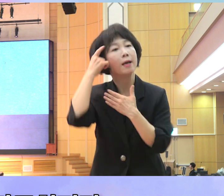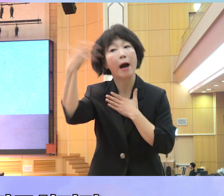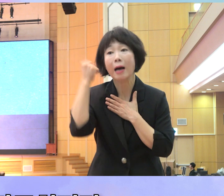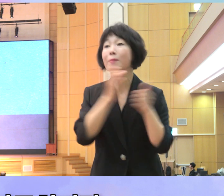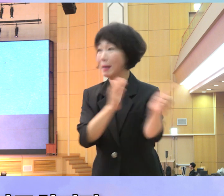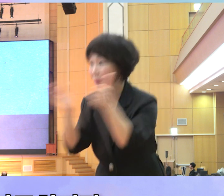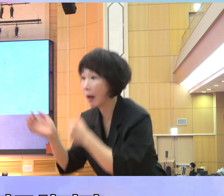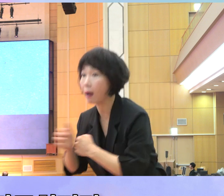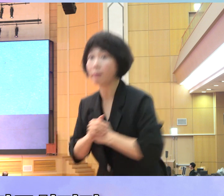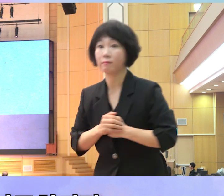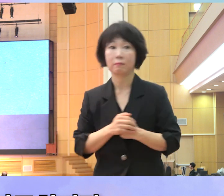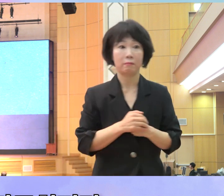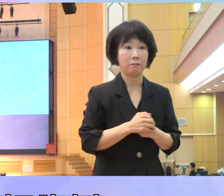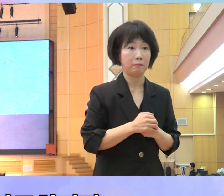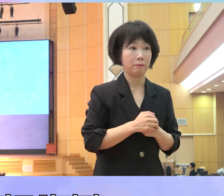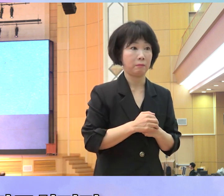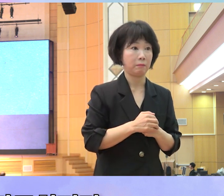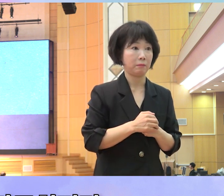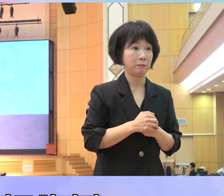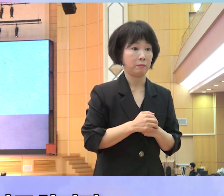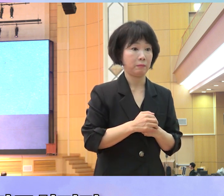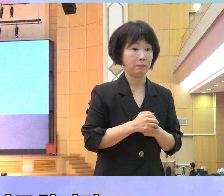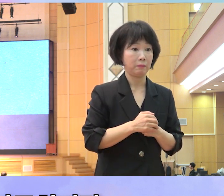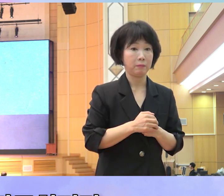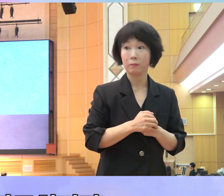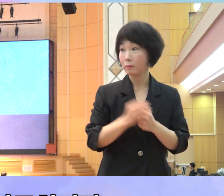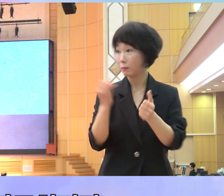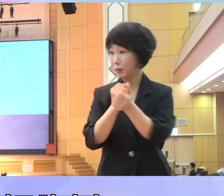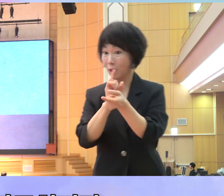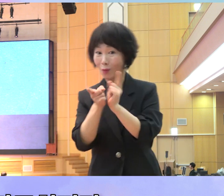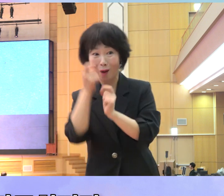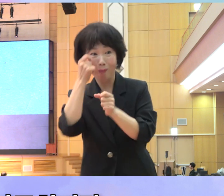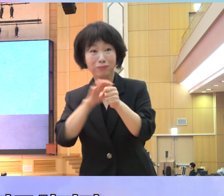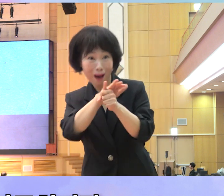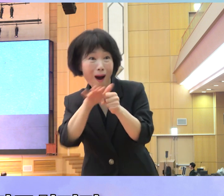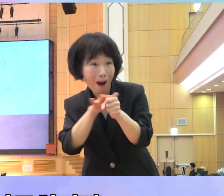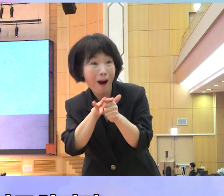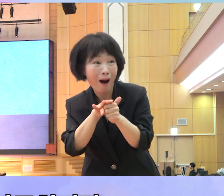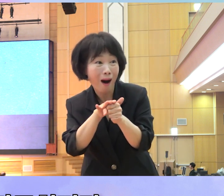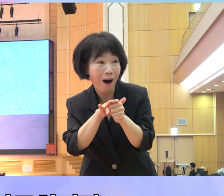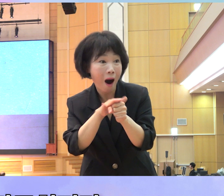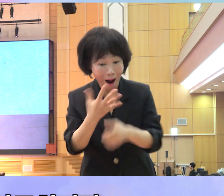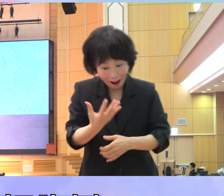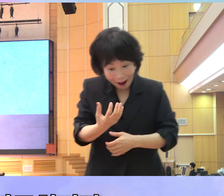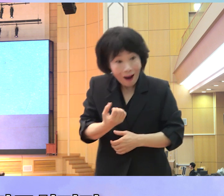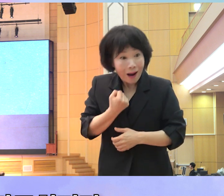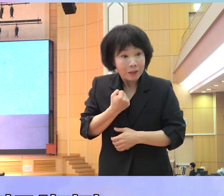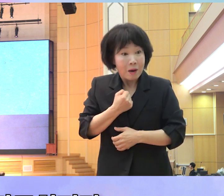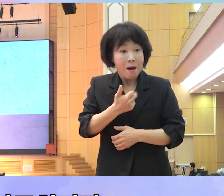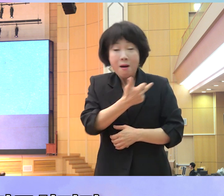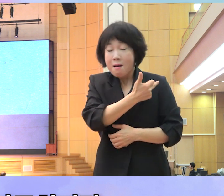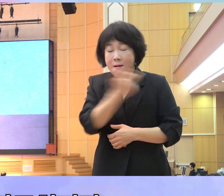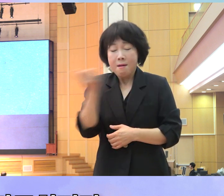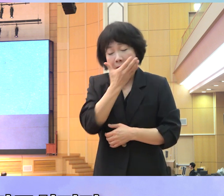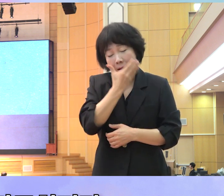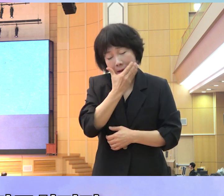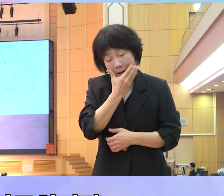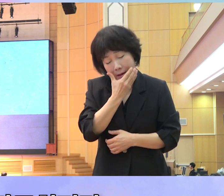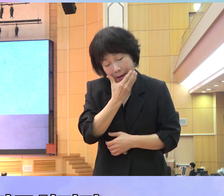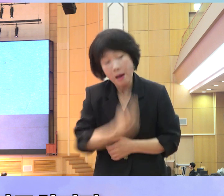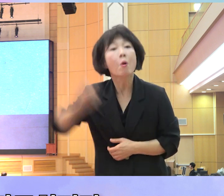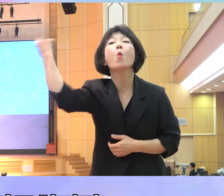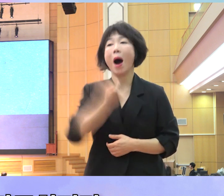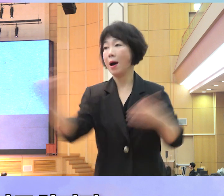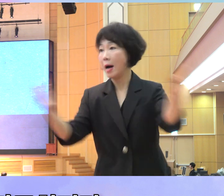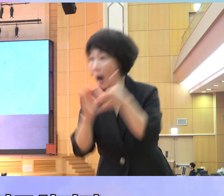되잖아요. 불쌍히 여겨주는 그런 부부 사이가 되잖아요. 그러면 애틋함을 넘어서요 엄청나게 서로에게